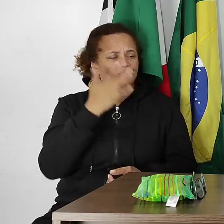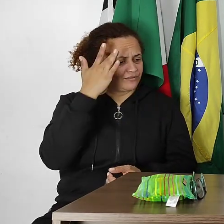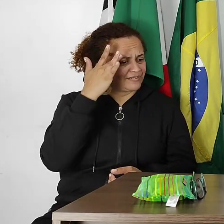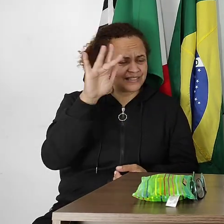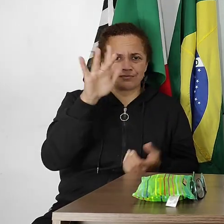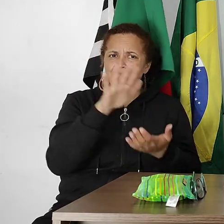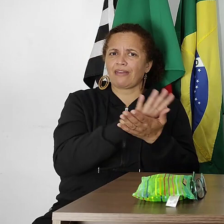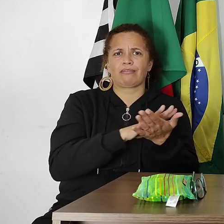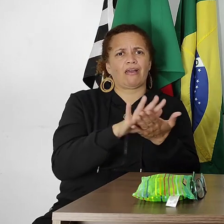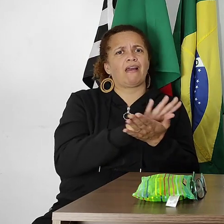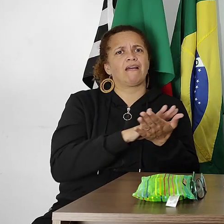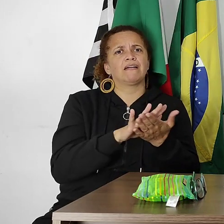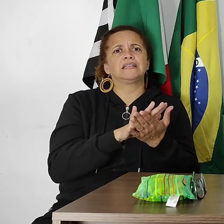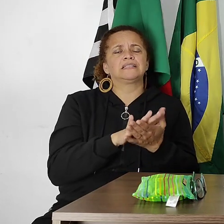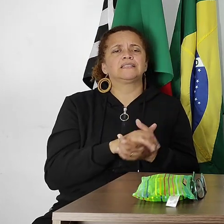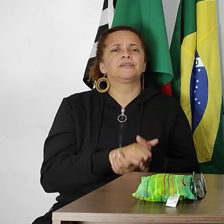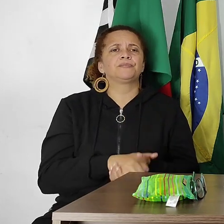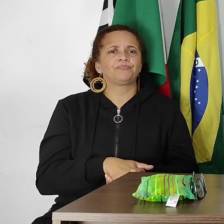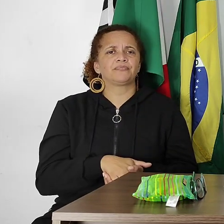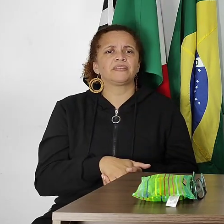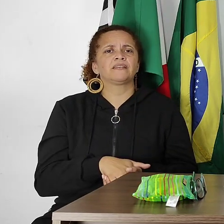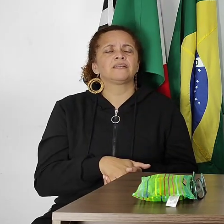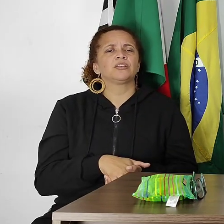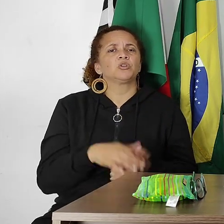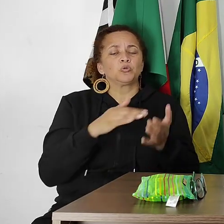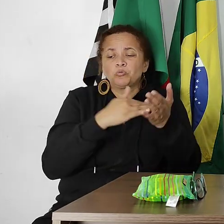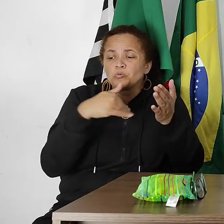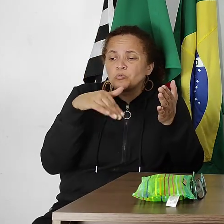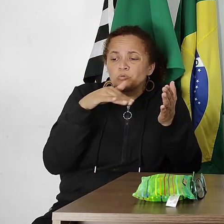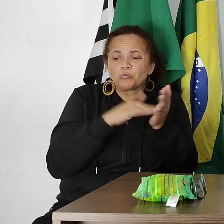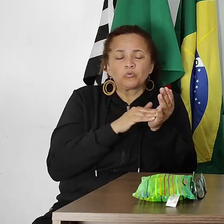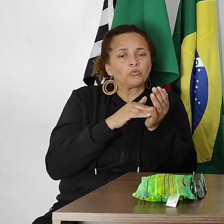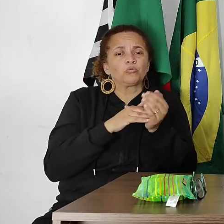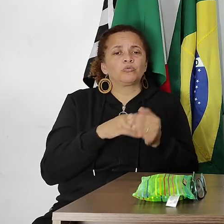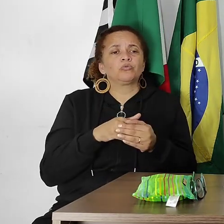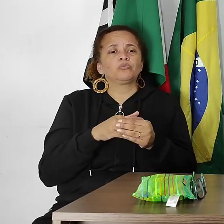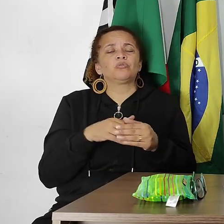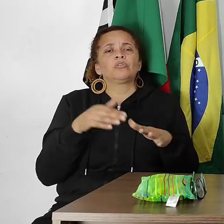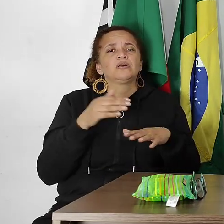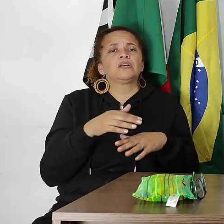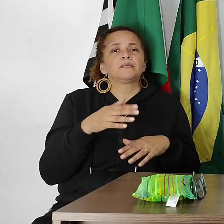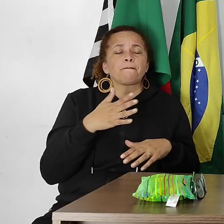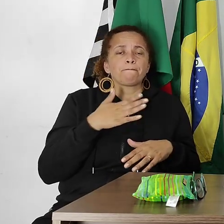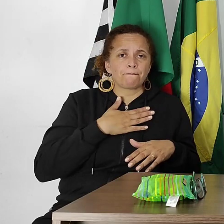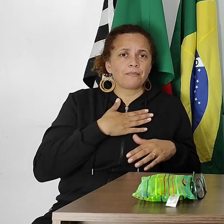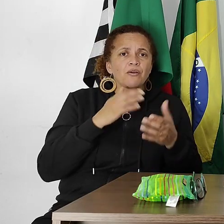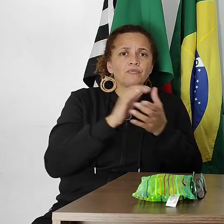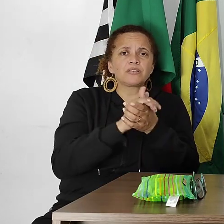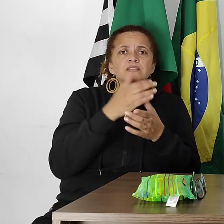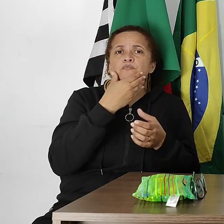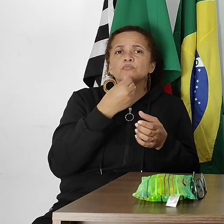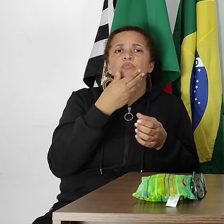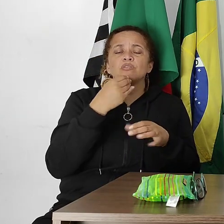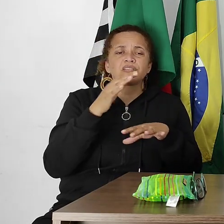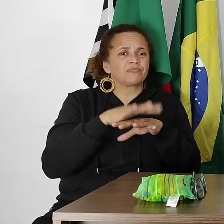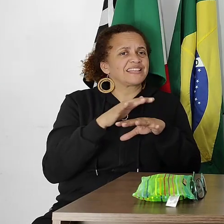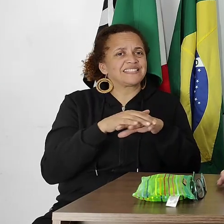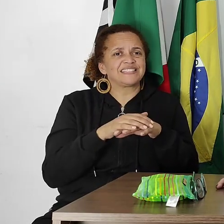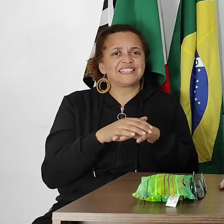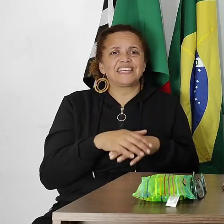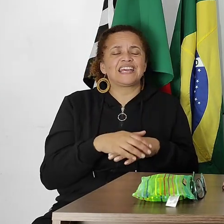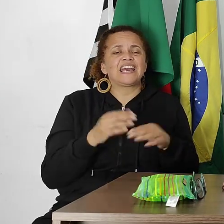dele. Nada. Era muito, sabe? Tudo muito assim, escondido que ele fazia. Ou então ele não